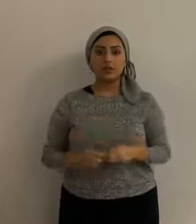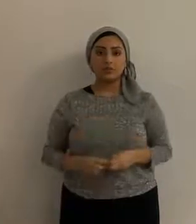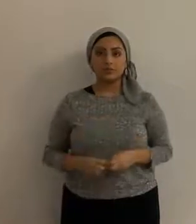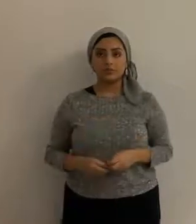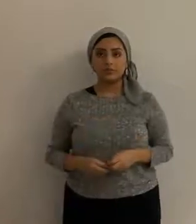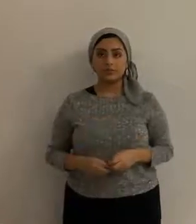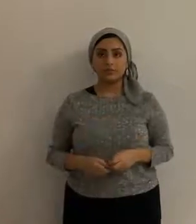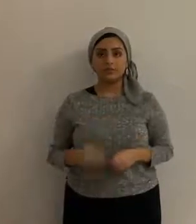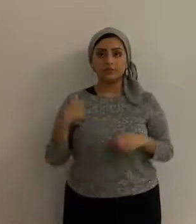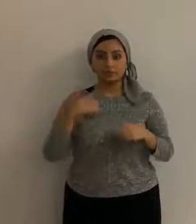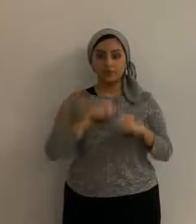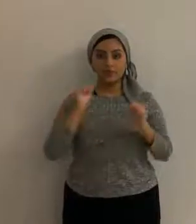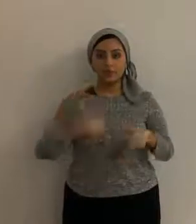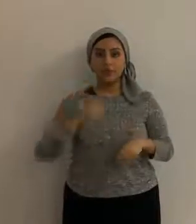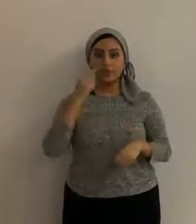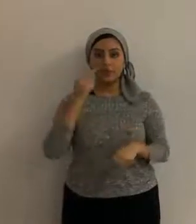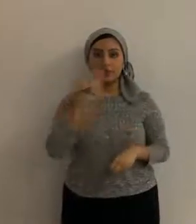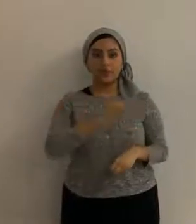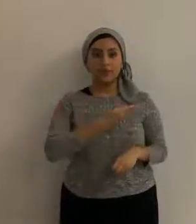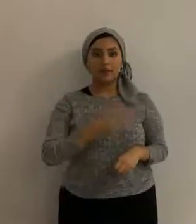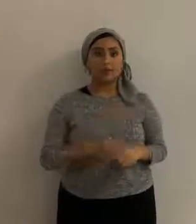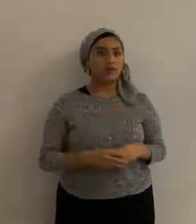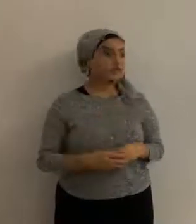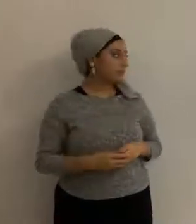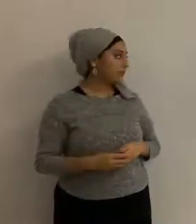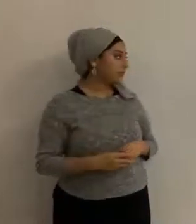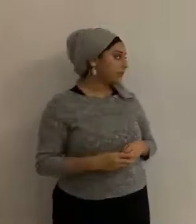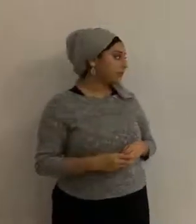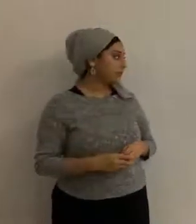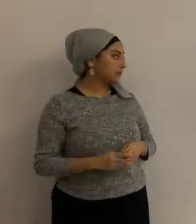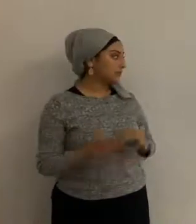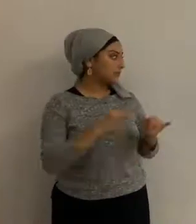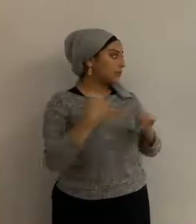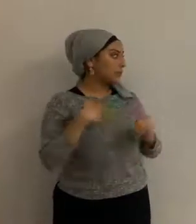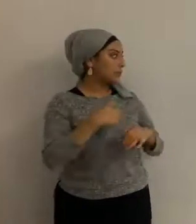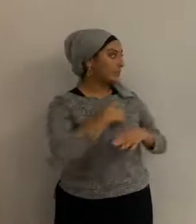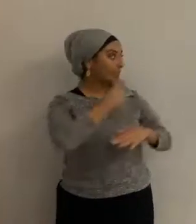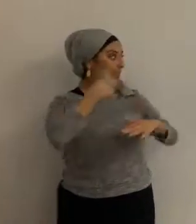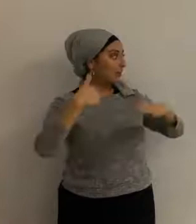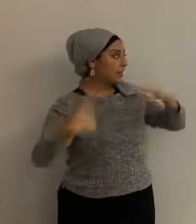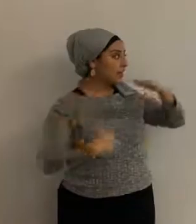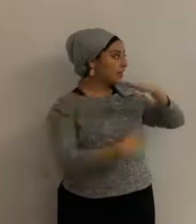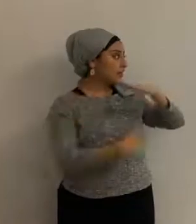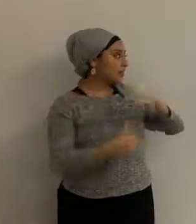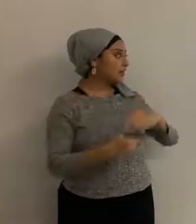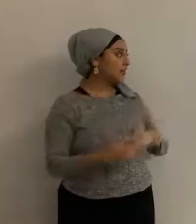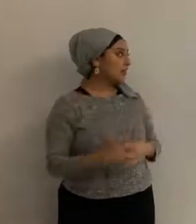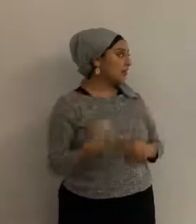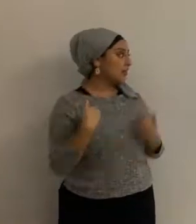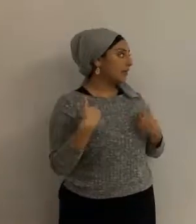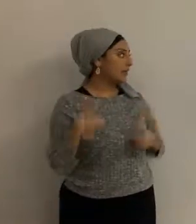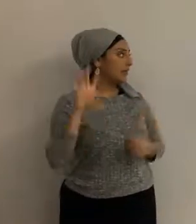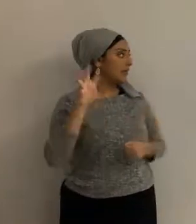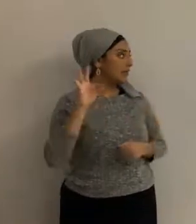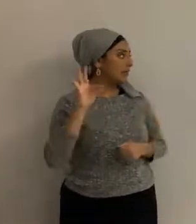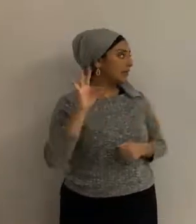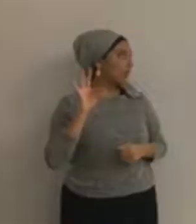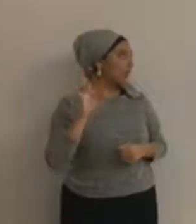vemos como si estuviéramos abajo de los pilotes. Aquí son 9 pilotes. Aquí es como si lo estuviéramos viendo